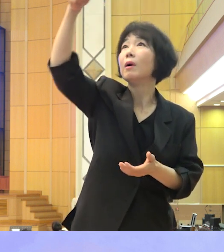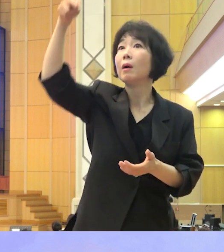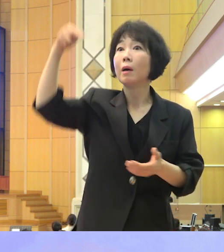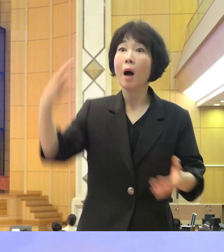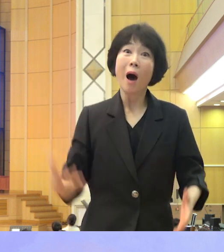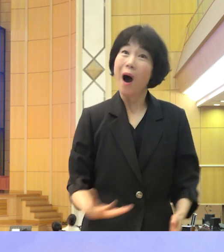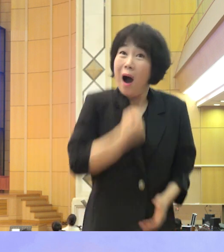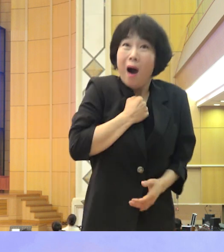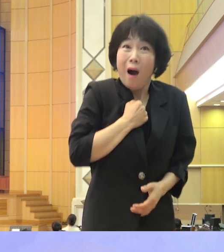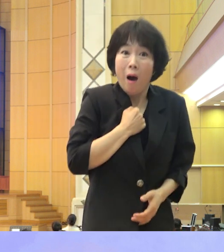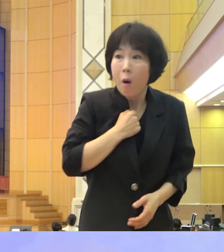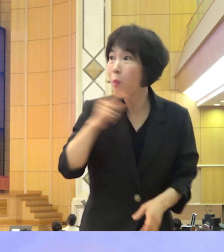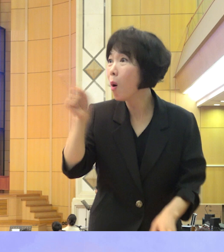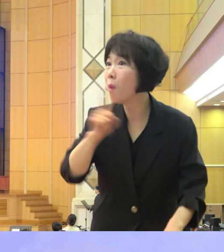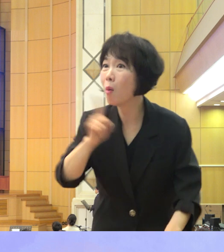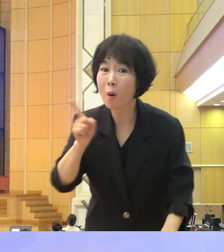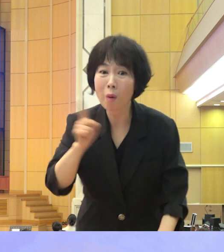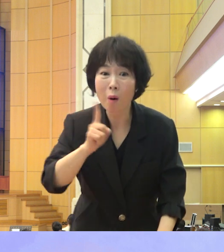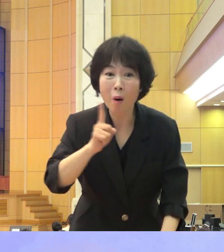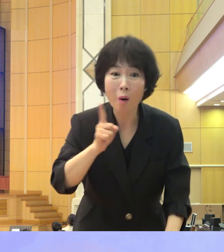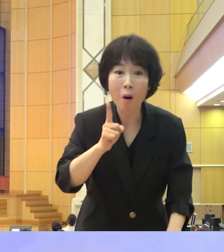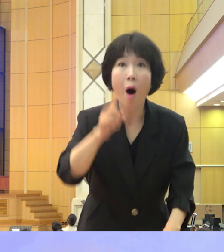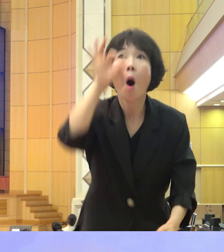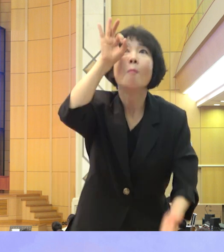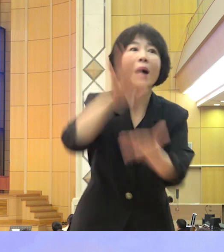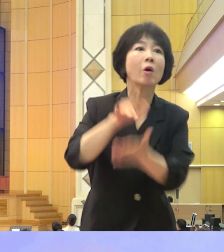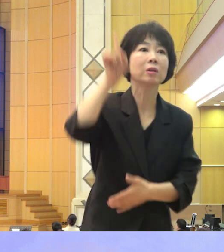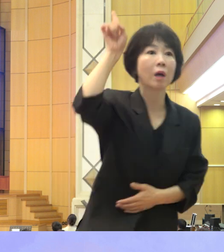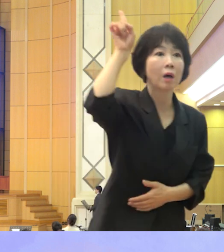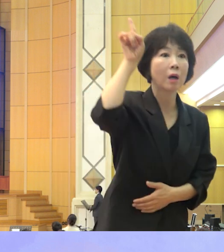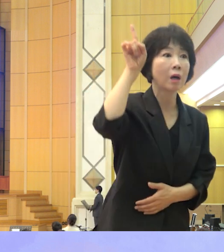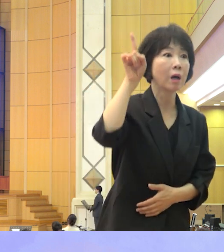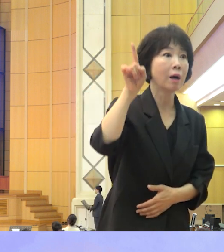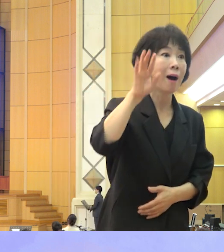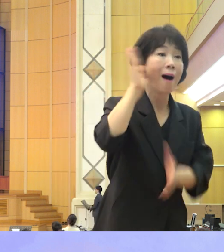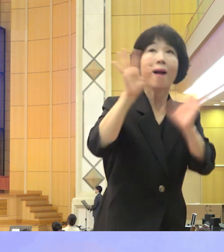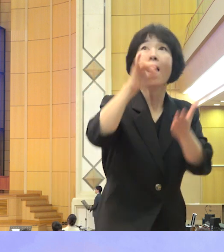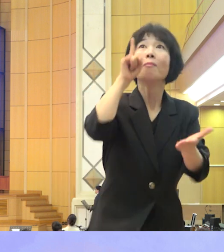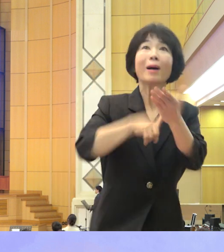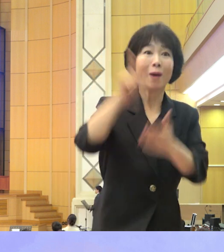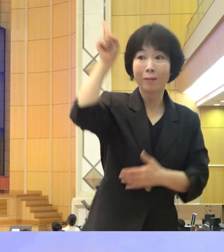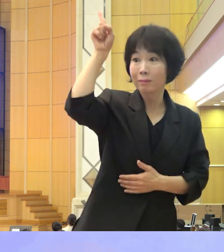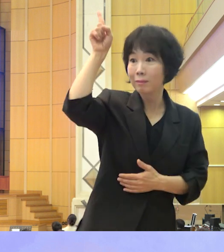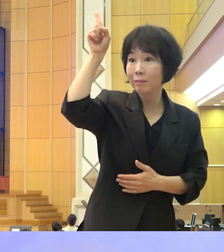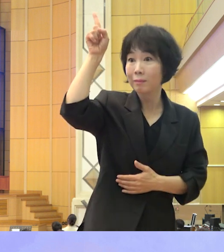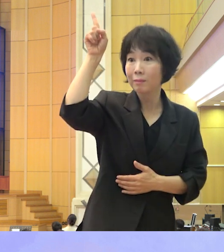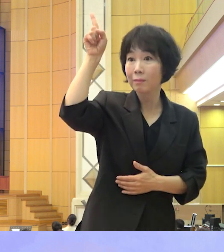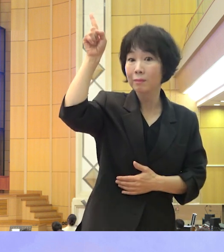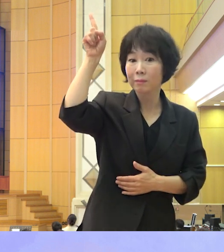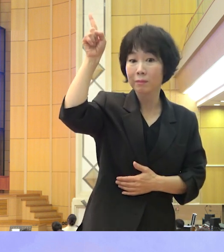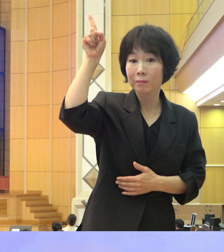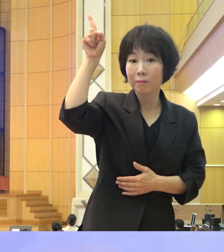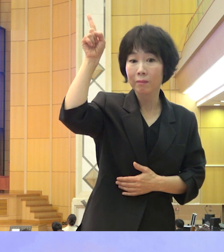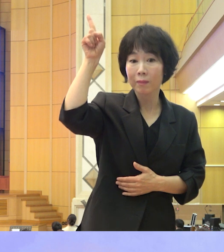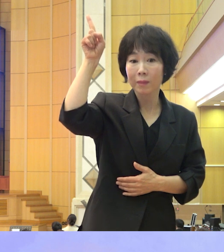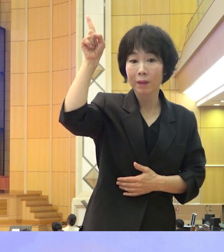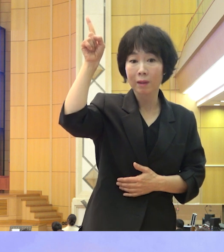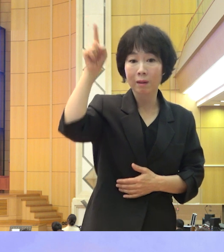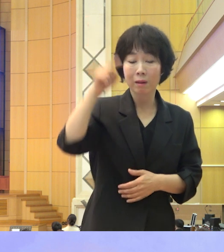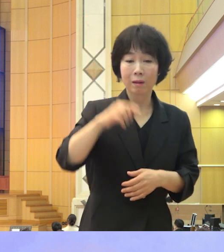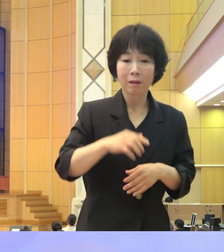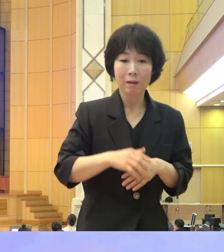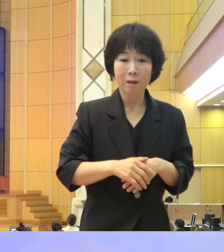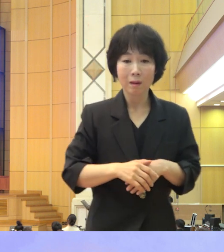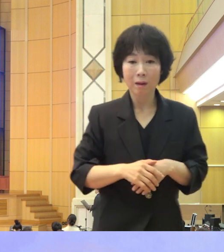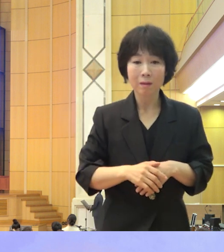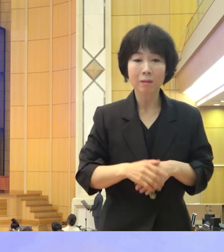뭐가 그렇게 천국 갔으면 천국이 있는 거 그 다음에 뭘 깜짝 놀랄 일이 있냐고. 그때 아내는 나가라 그러고